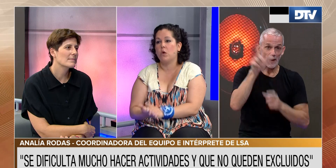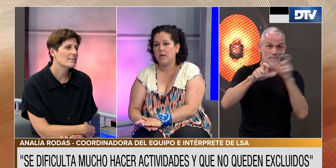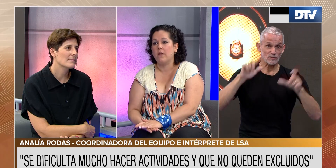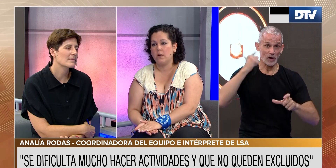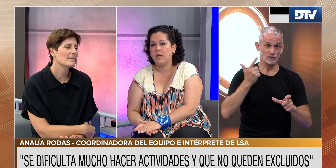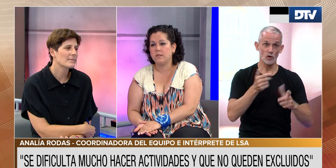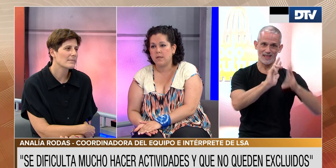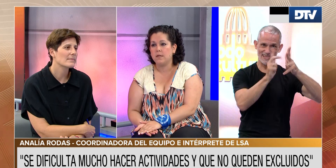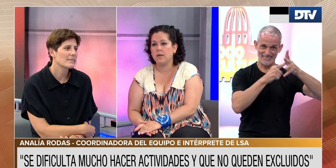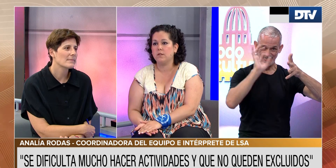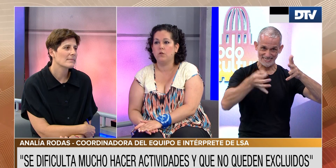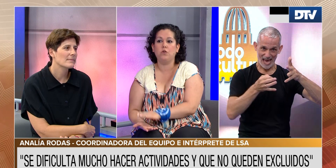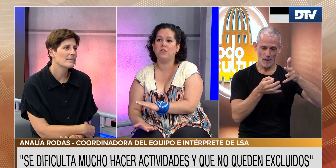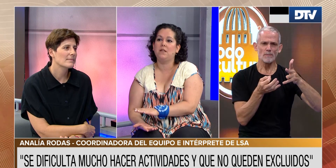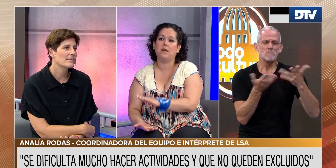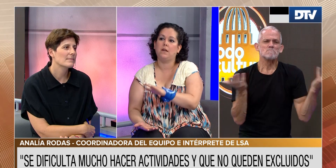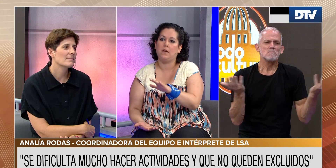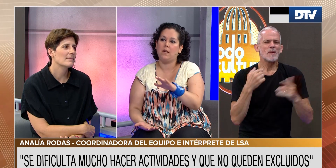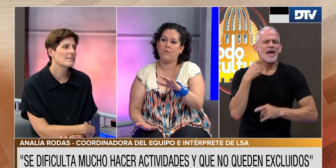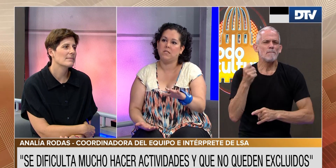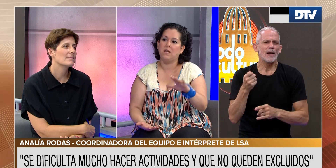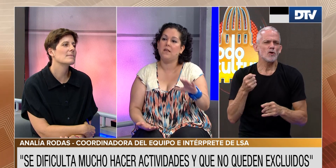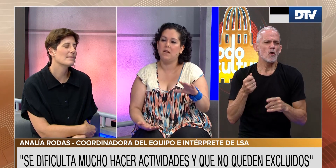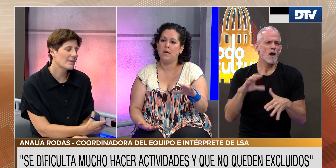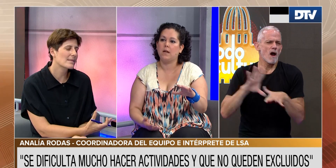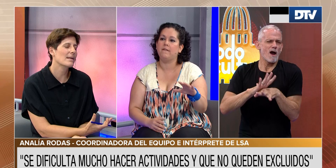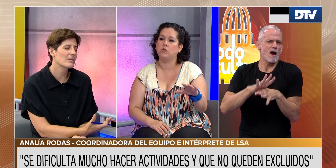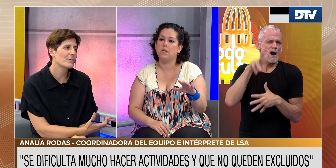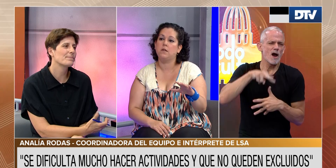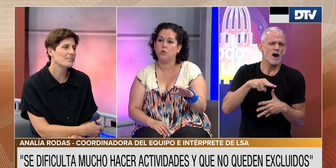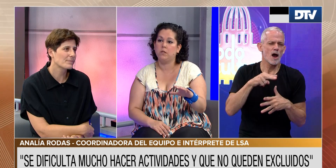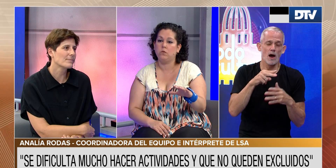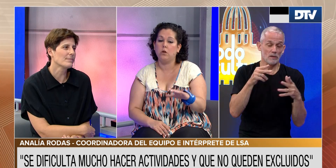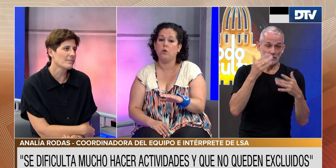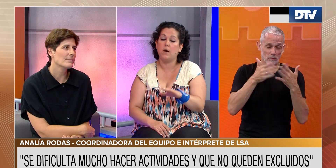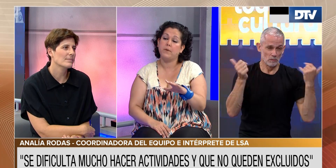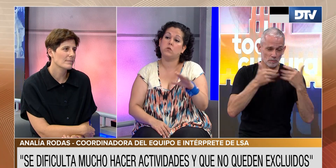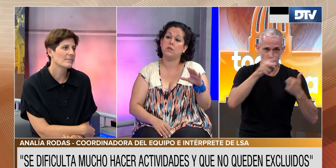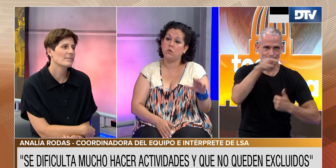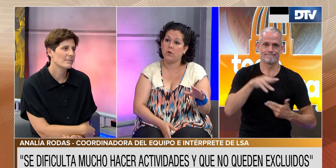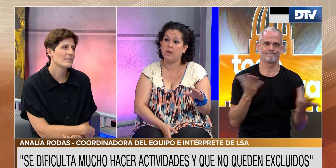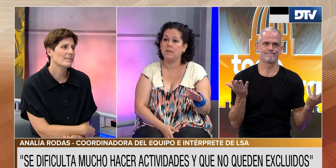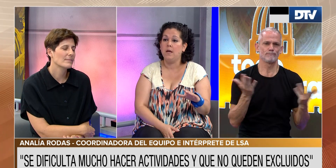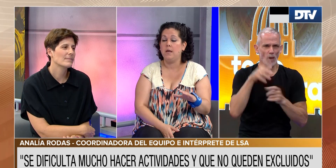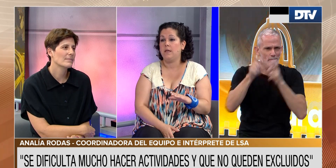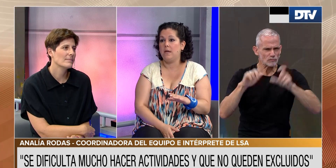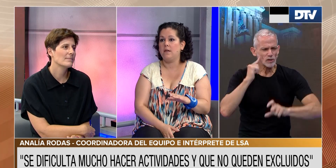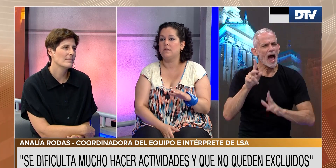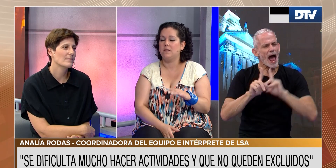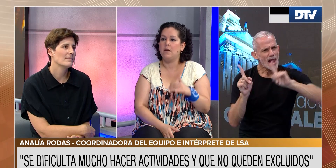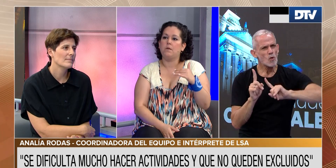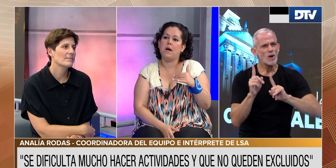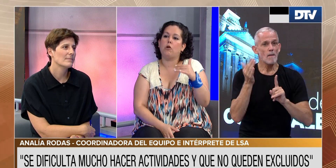son usuarias de lengua de señas, no tienen la facilidad de leer la velocidad del subtítulo, como hay personas sordas